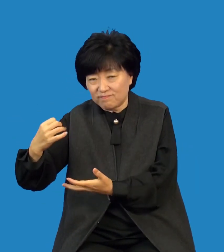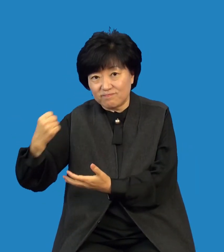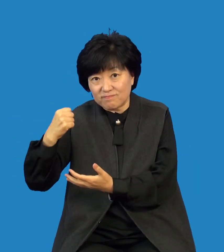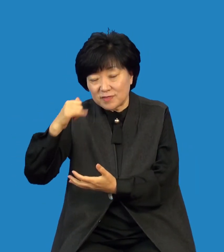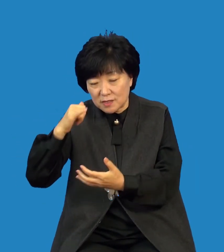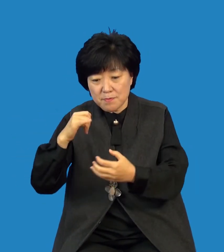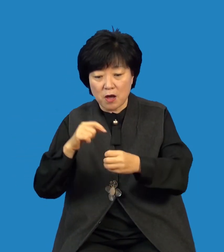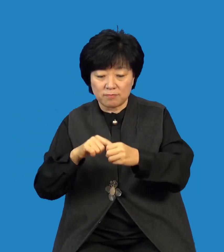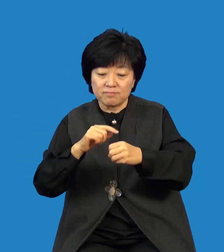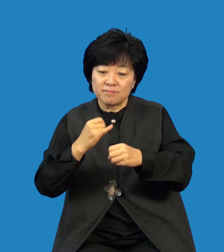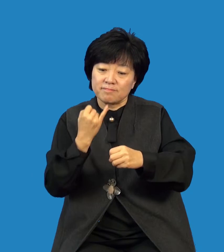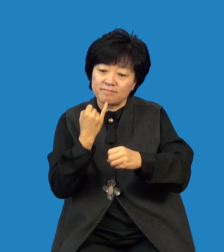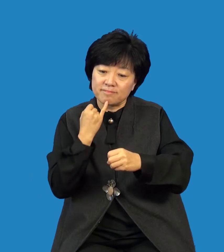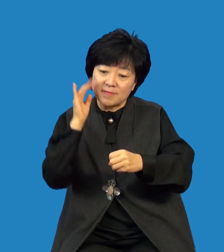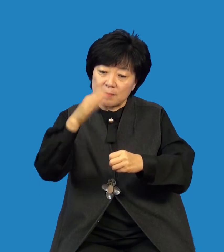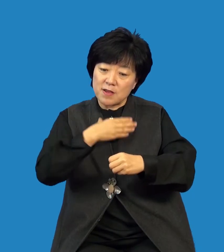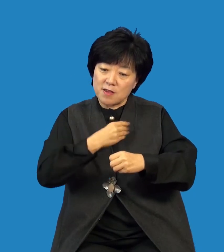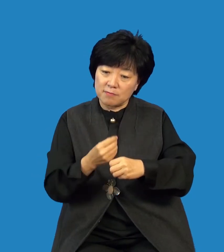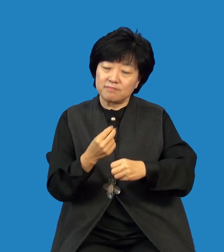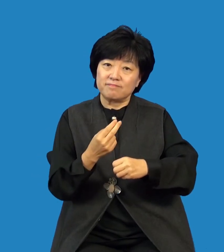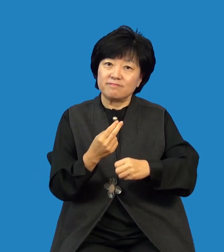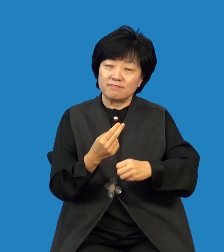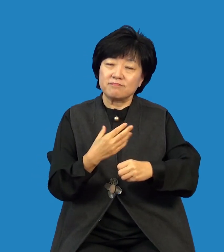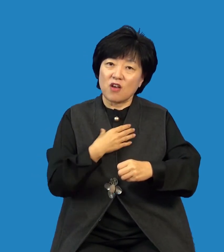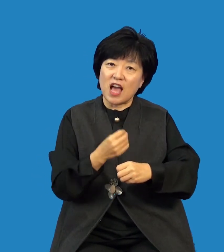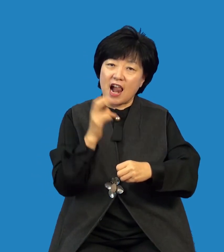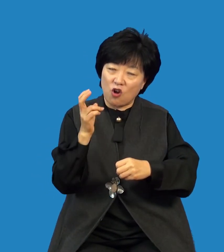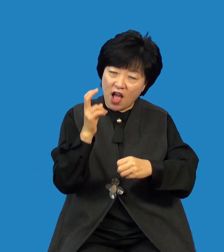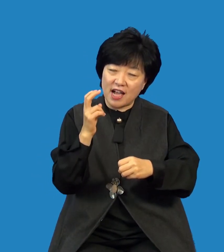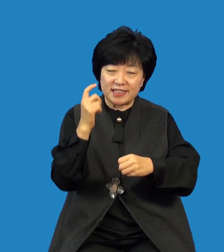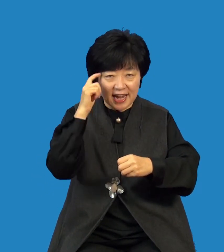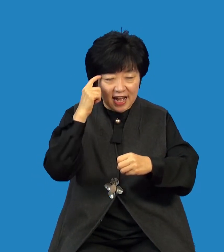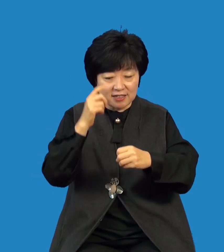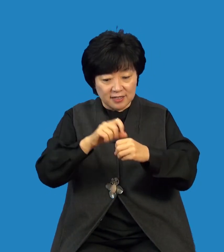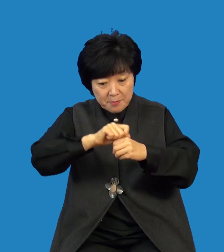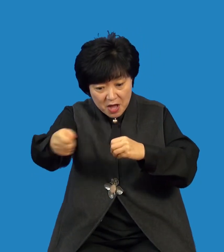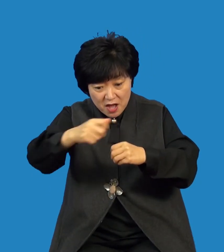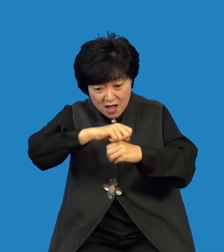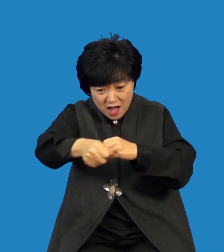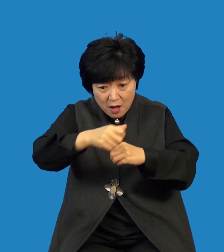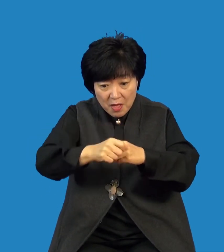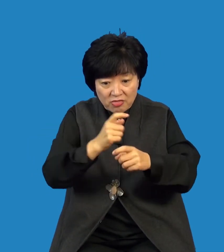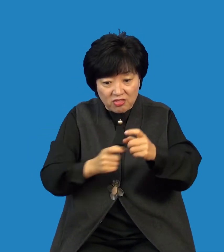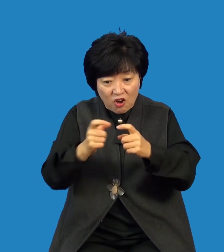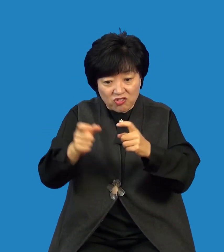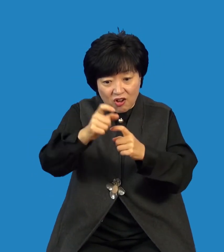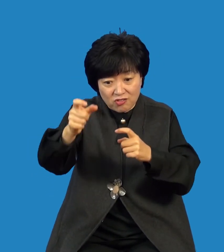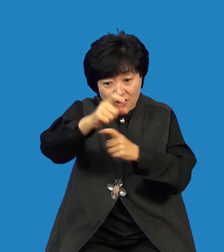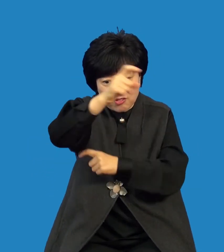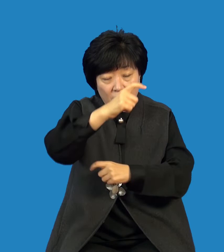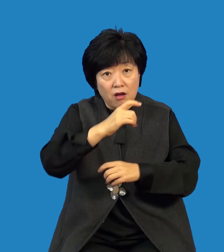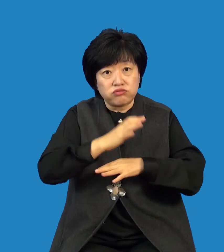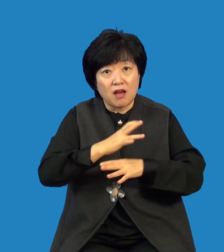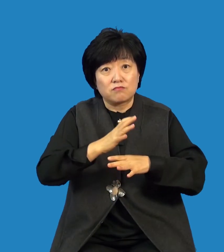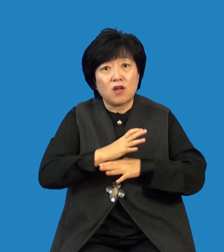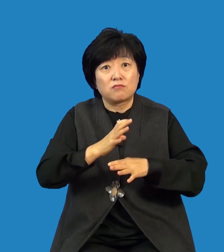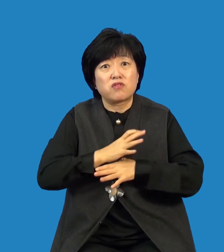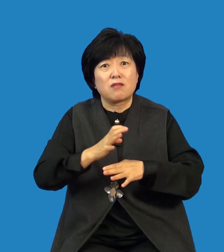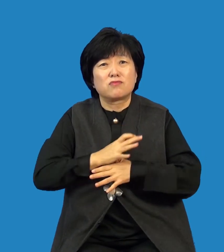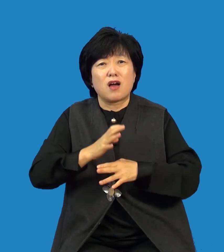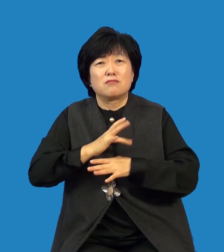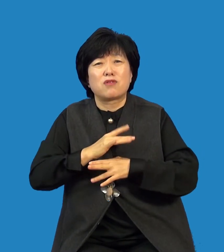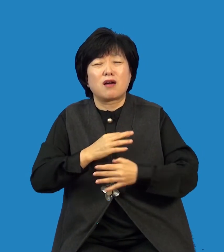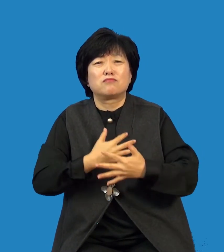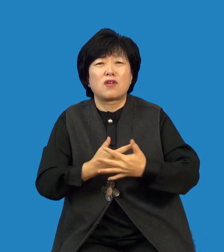알았는데 그거 벗겨내봐서 돈을 조금 모아봐도 여전히 불안함은 있을 뿐더러 더 큰 불안함이 생기죠. 이제는 그 돈을 내가 잘 지켜야